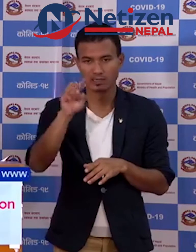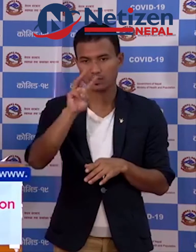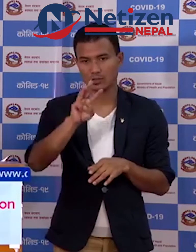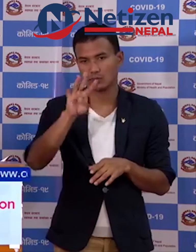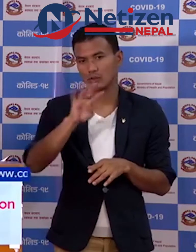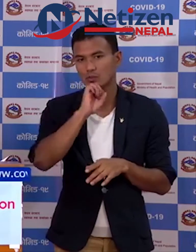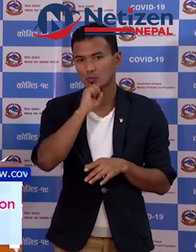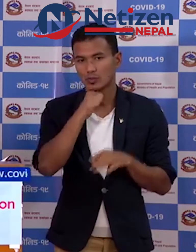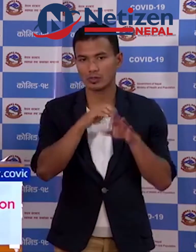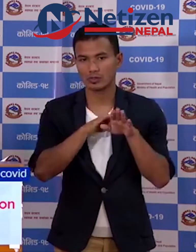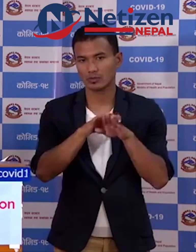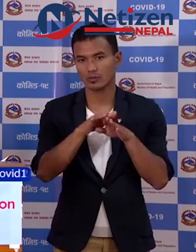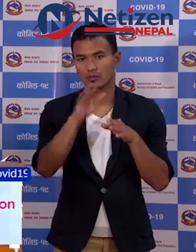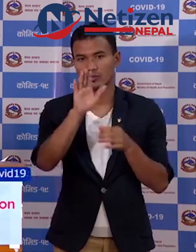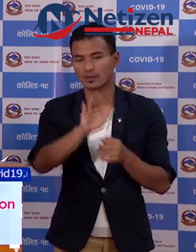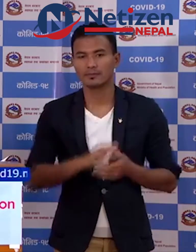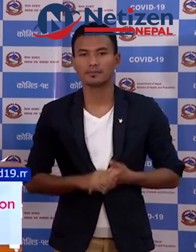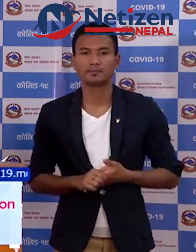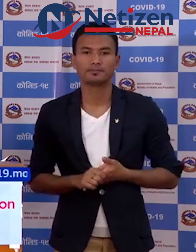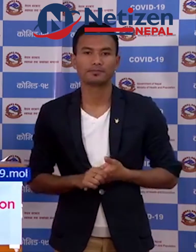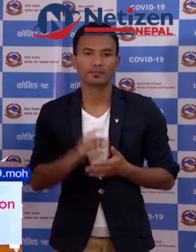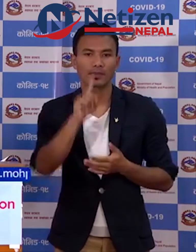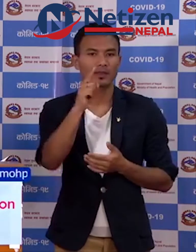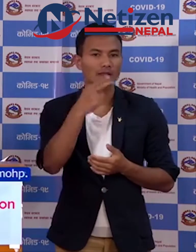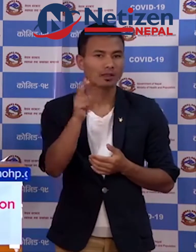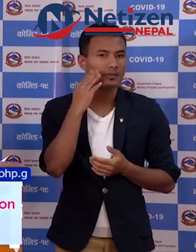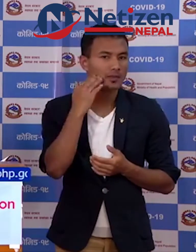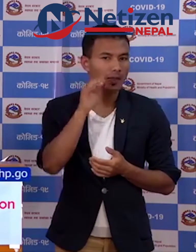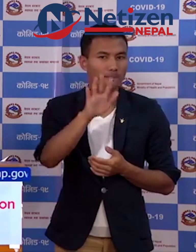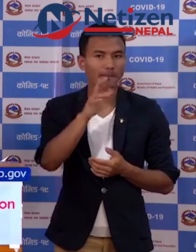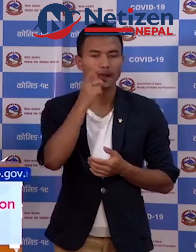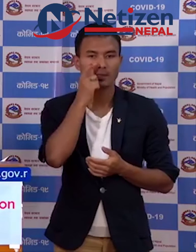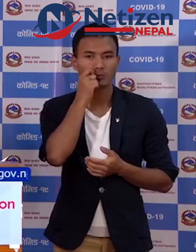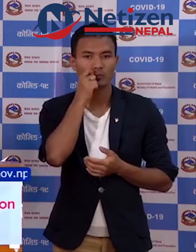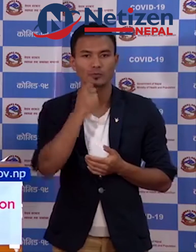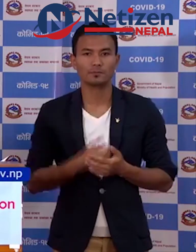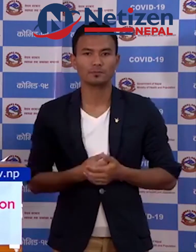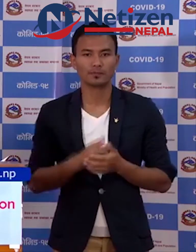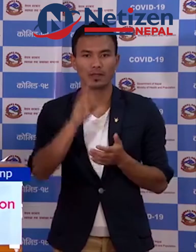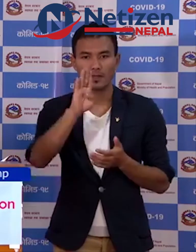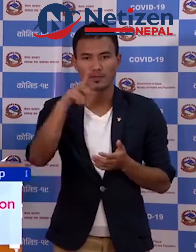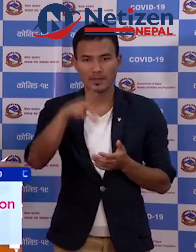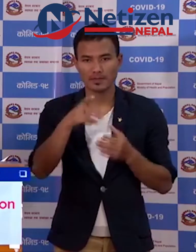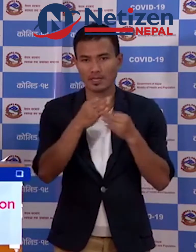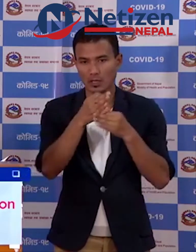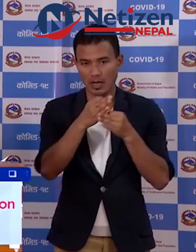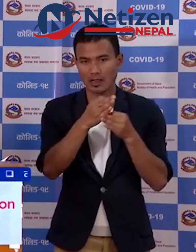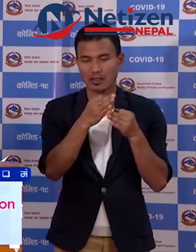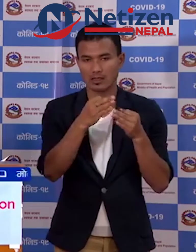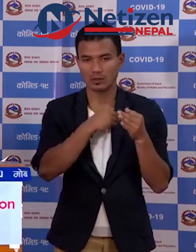34 वर्षको हुनुहुन्छ, एक महिला र 5 पुरुष। बिपिकेएचएस